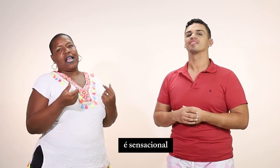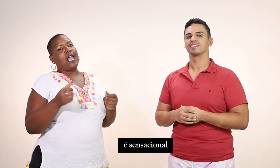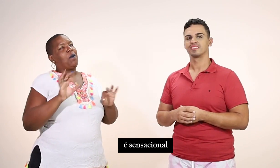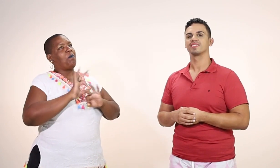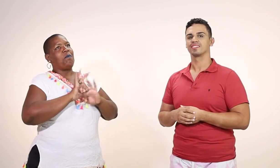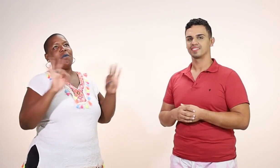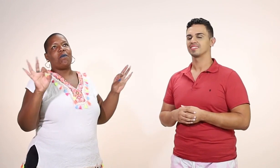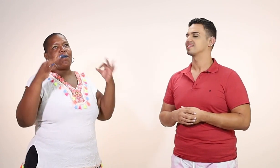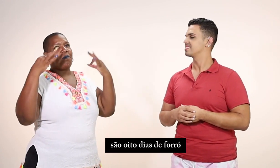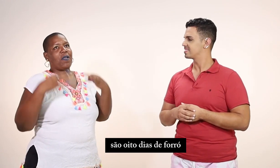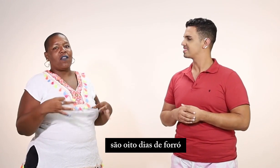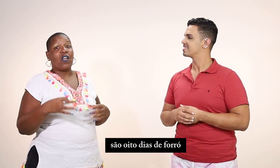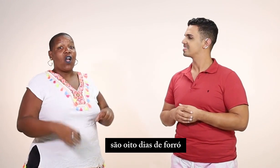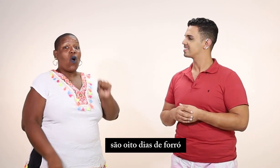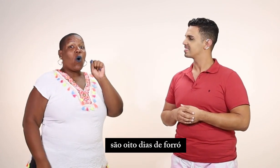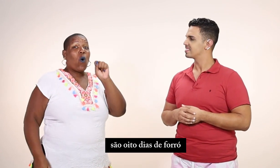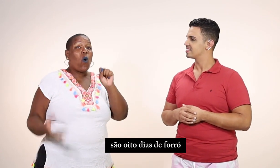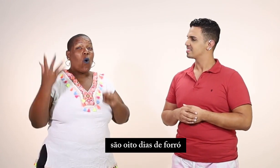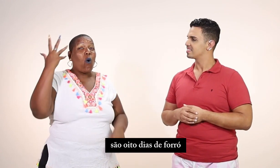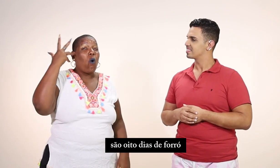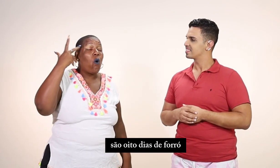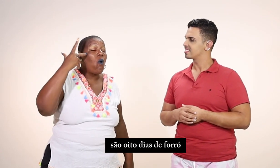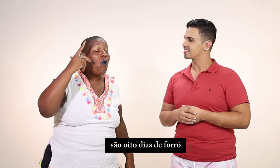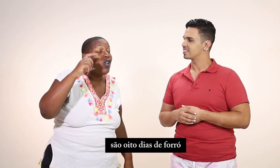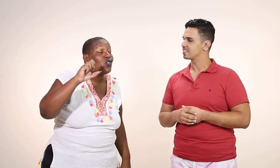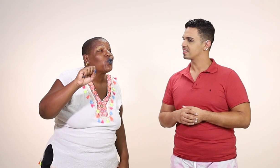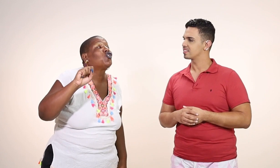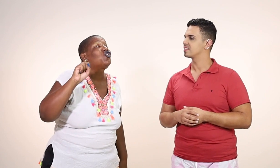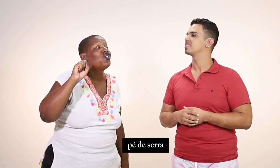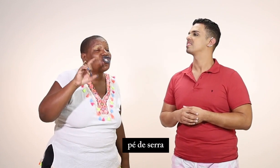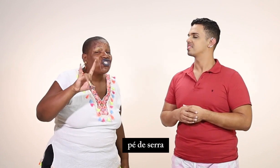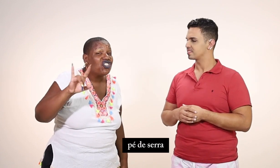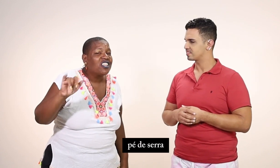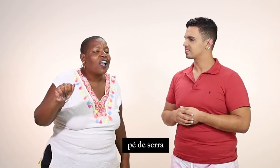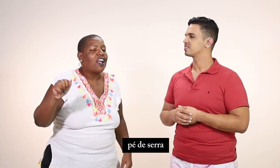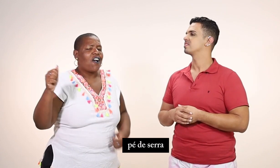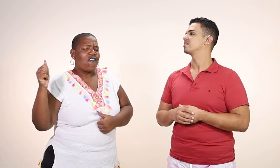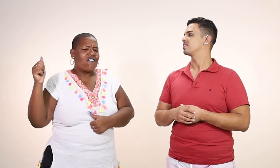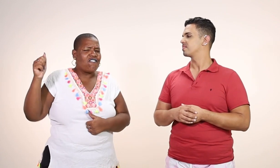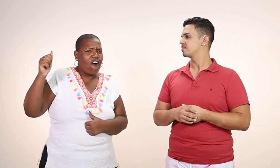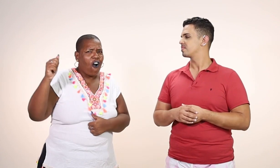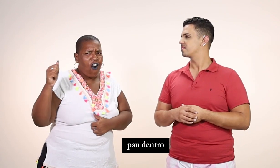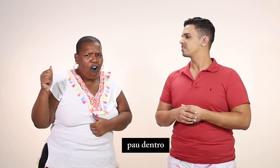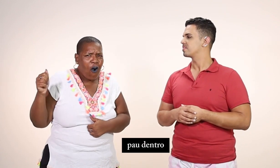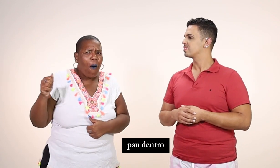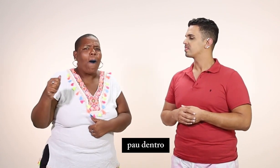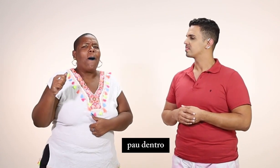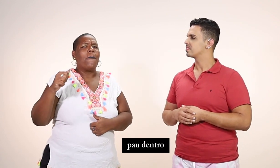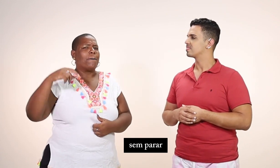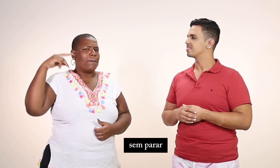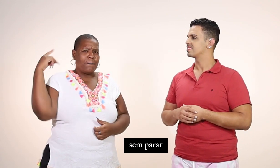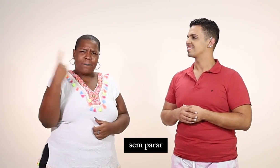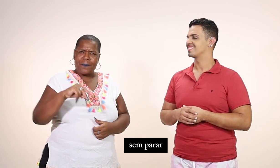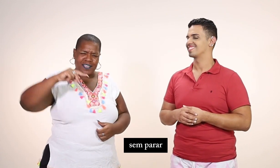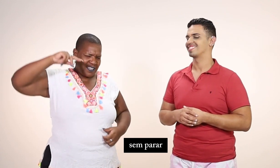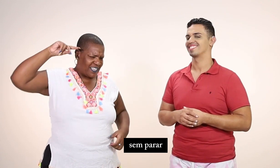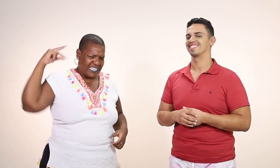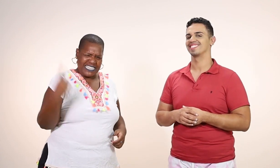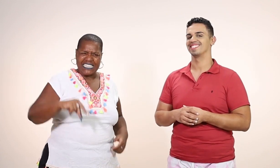sensacional. São 8 dias de forró, pé de serra, pau dentro, sem parar.